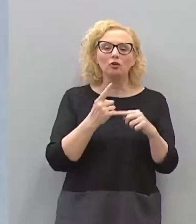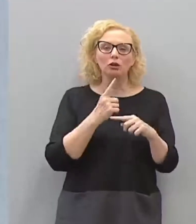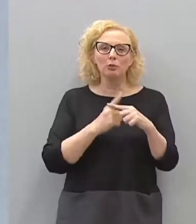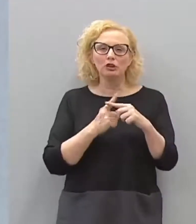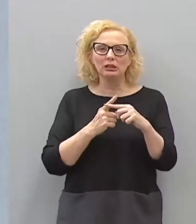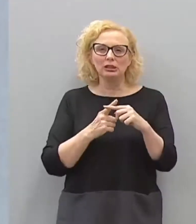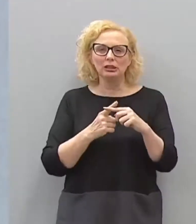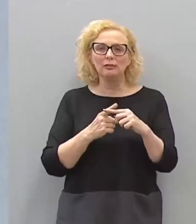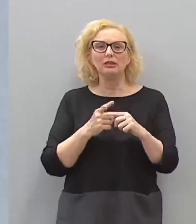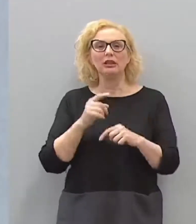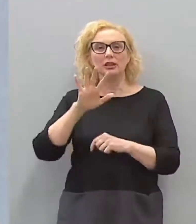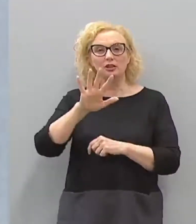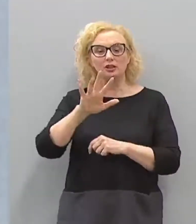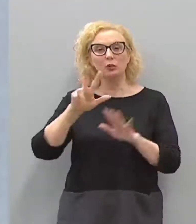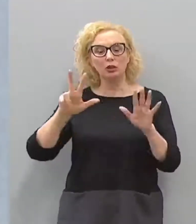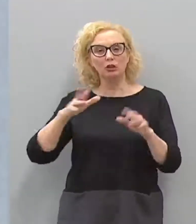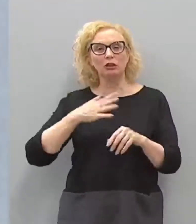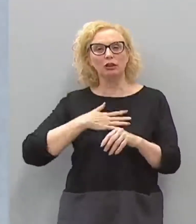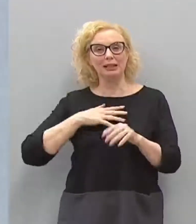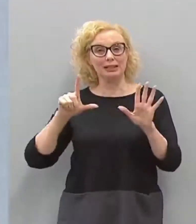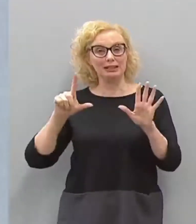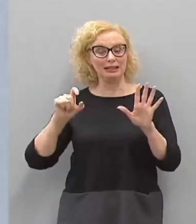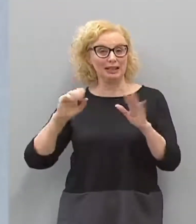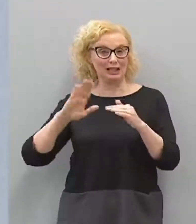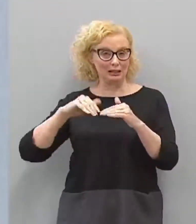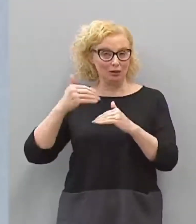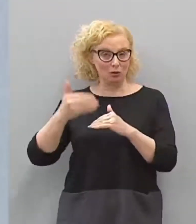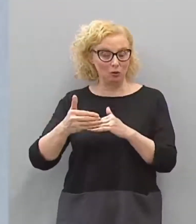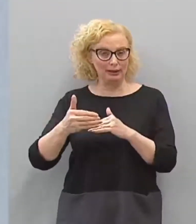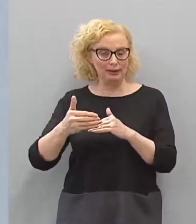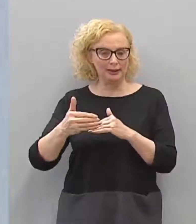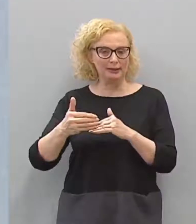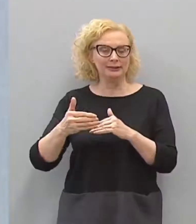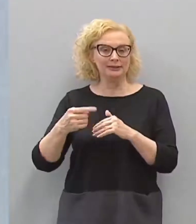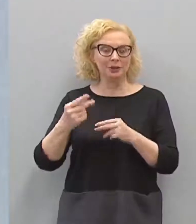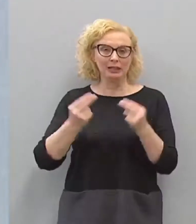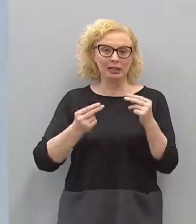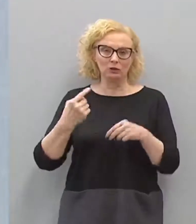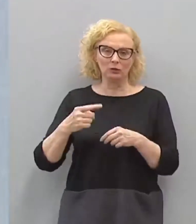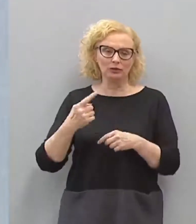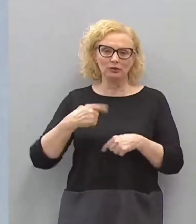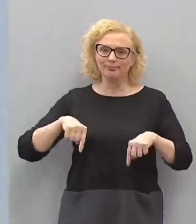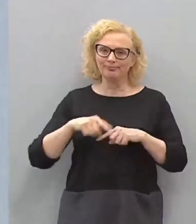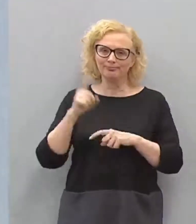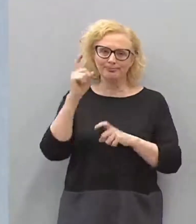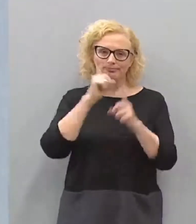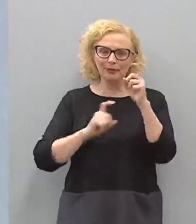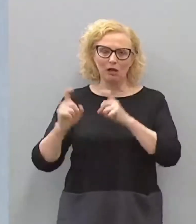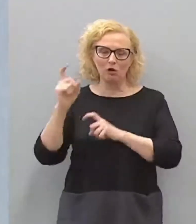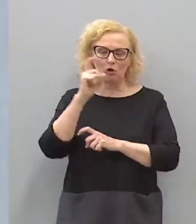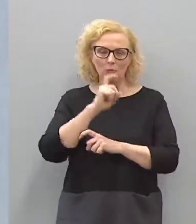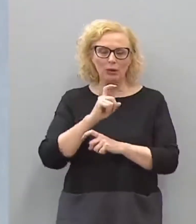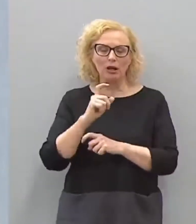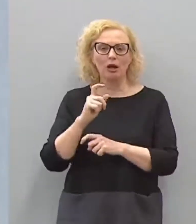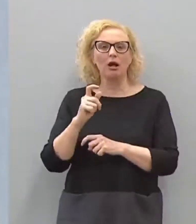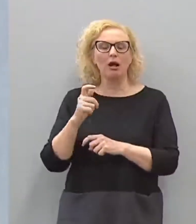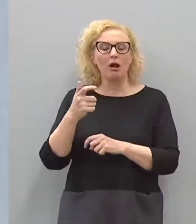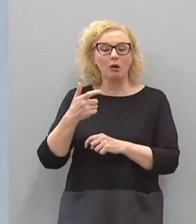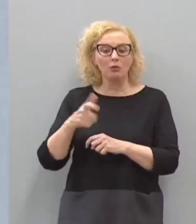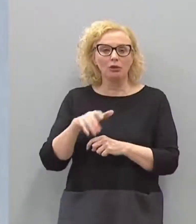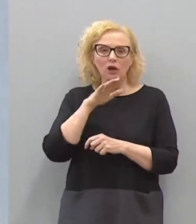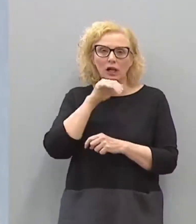58 hanno più di 70 anni e sappiamo che questo dato ci preoccupa non solo per i numeri di anziani potrebbero essere